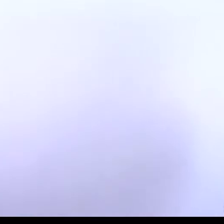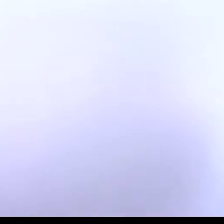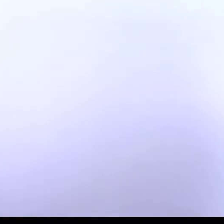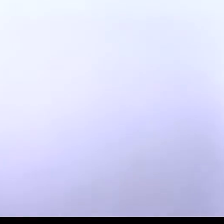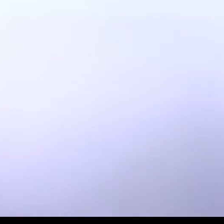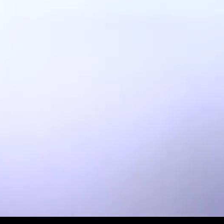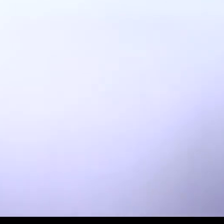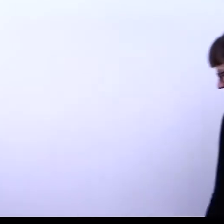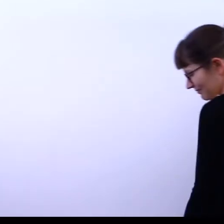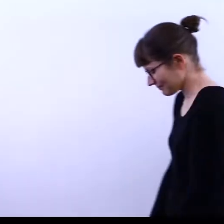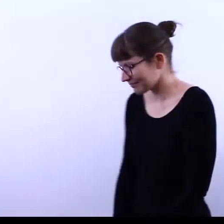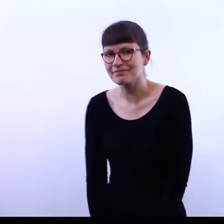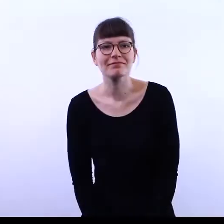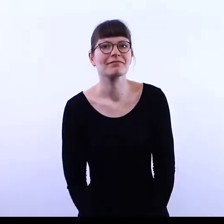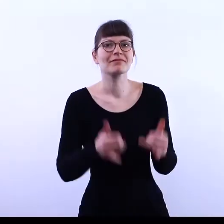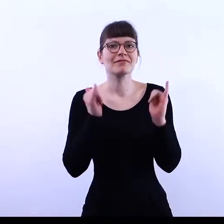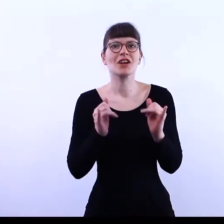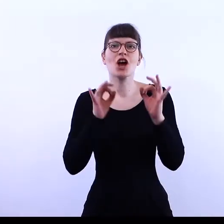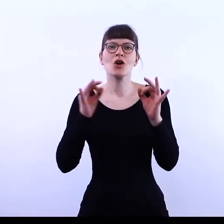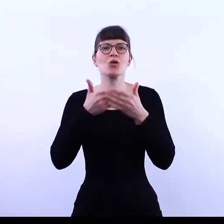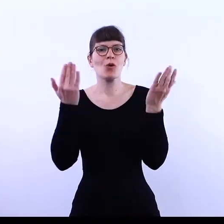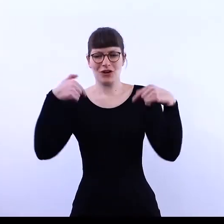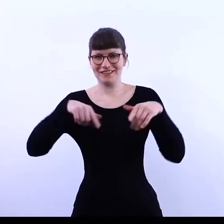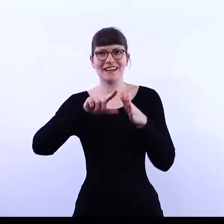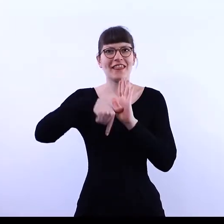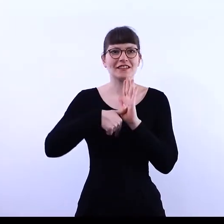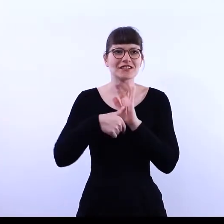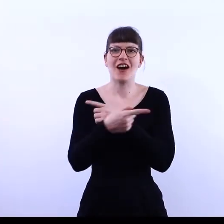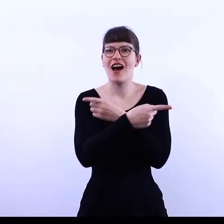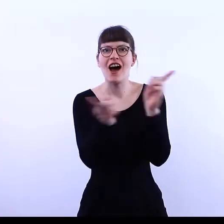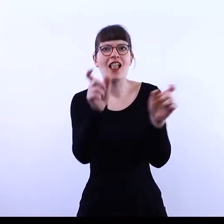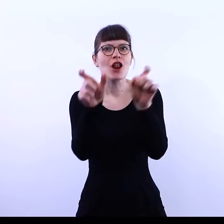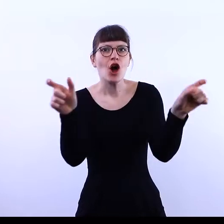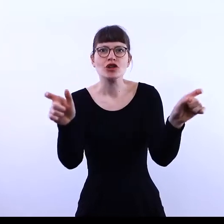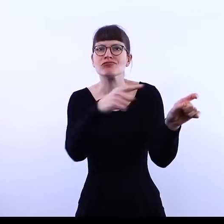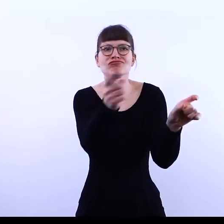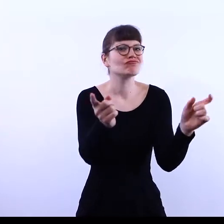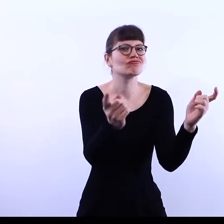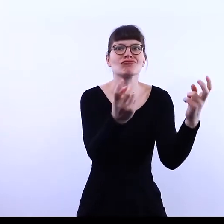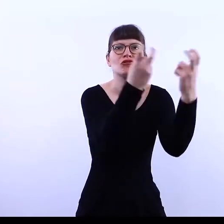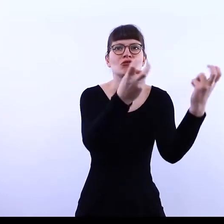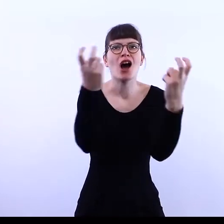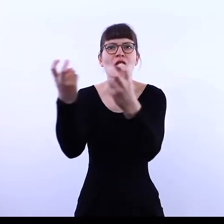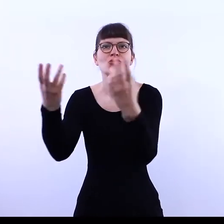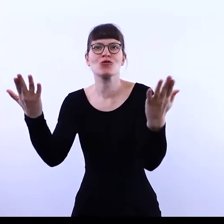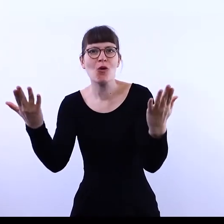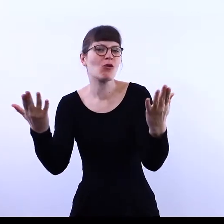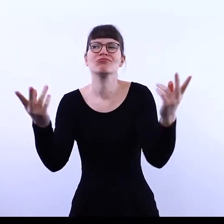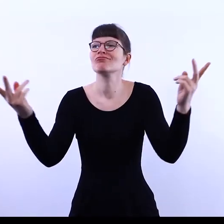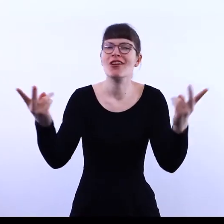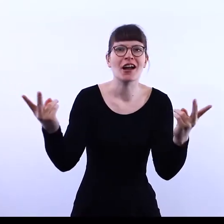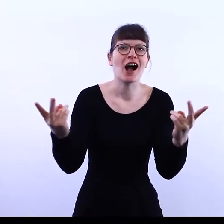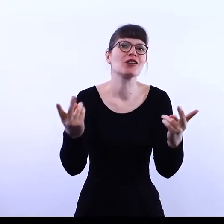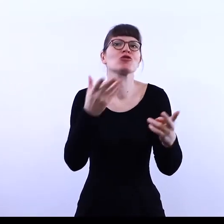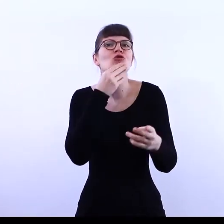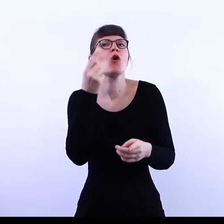hier aus Linz an alle Leute, die dabei sind, wo auch immer ihr sitzt. Das ist ja das Schöne an der momentanen Zeit, zumindest